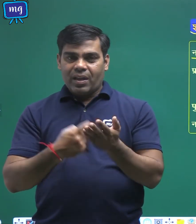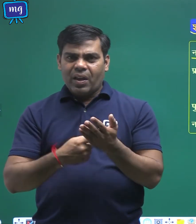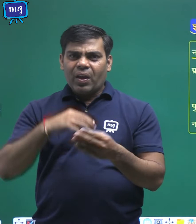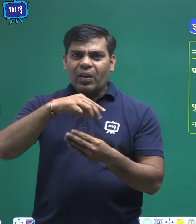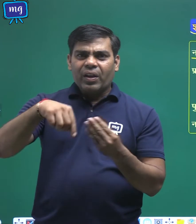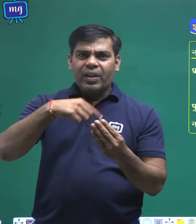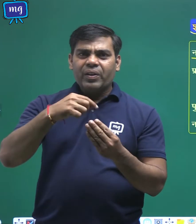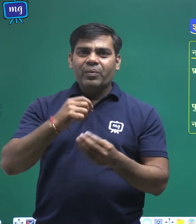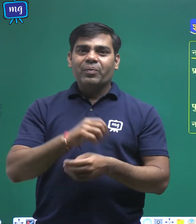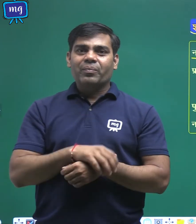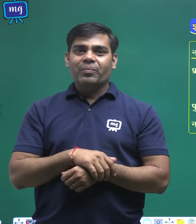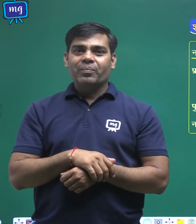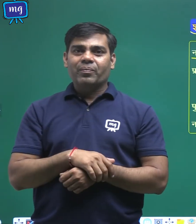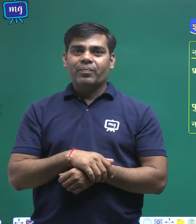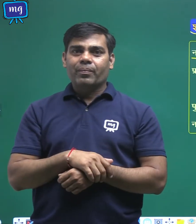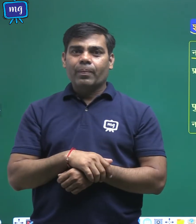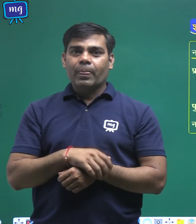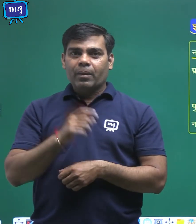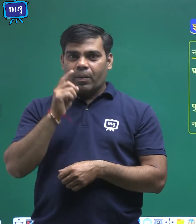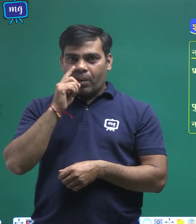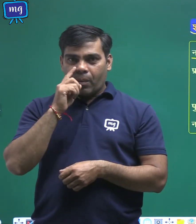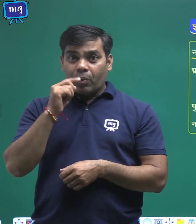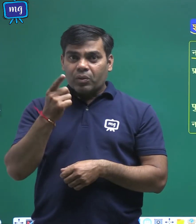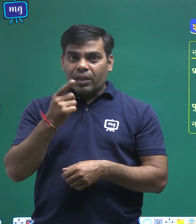संबंधी, पुत्री का पुत्र।